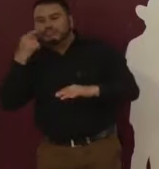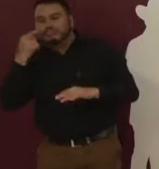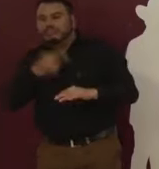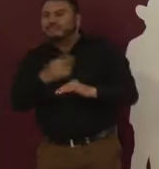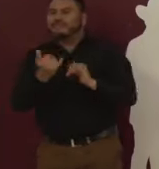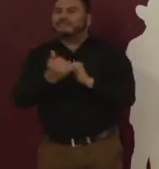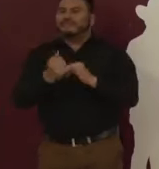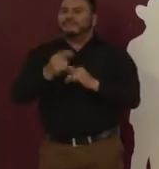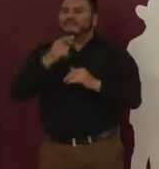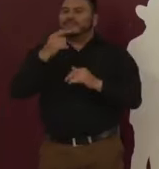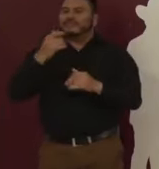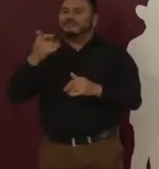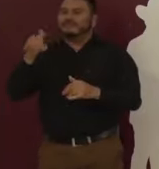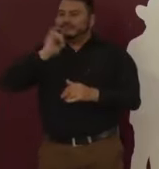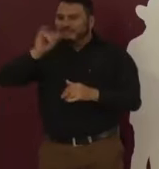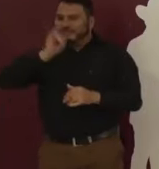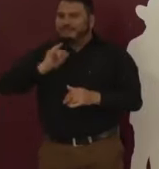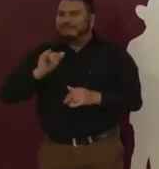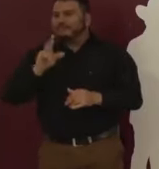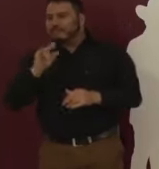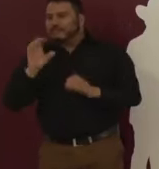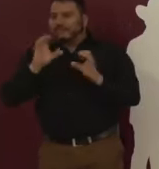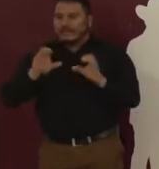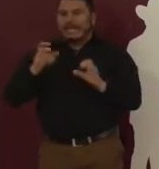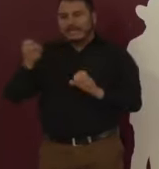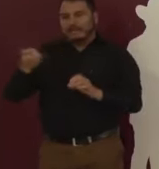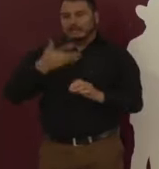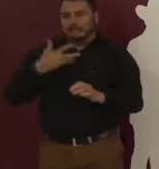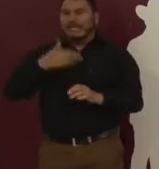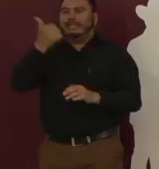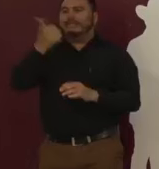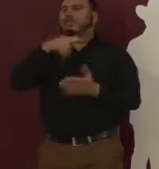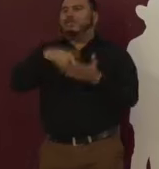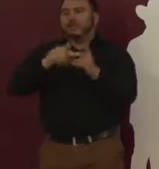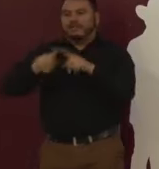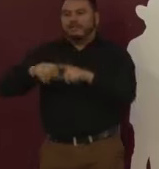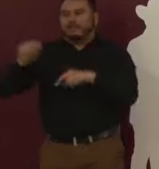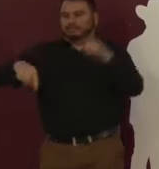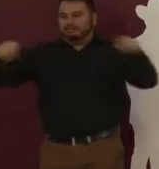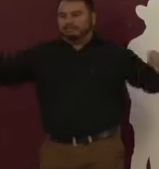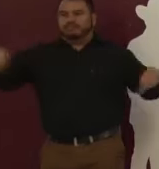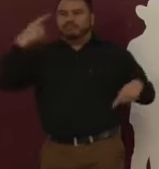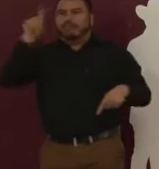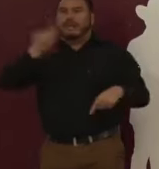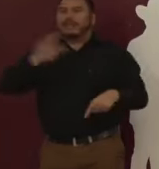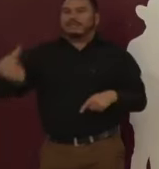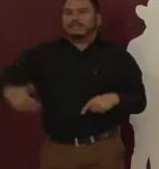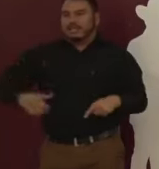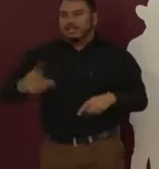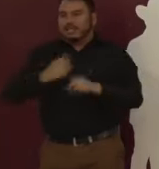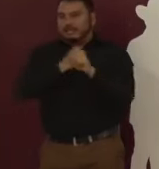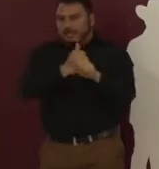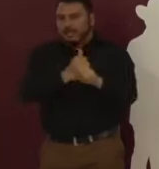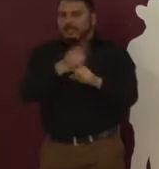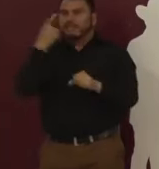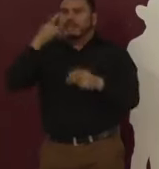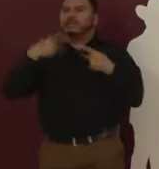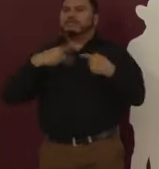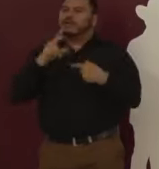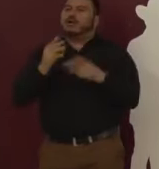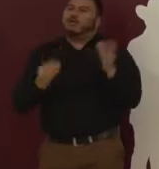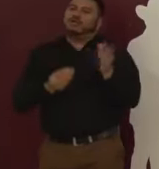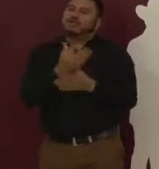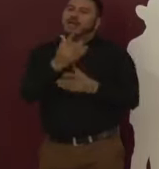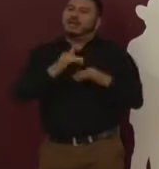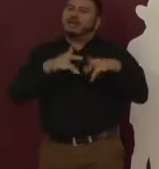día. Esperemos de que podamos lograr evitar accidentes y evitar que la gente salga